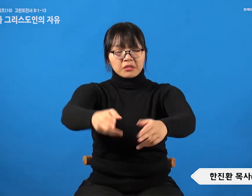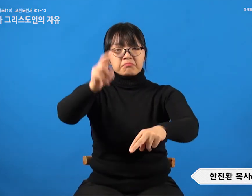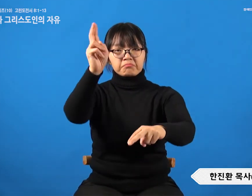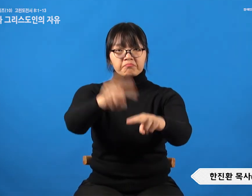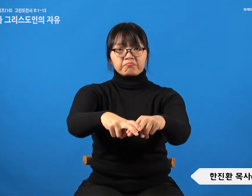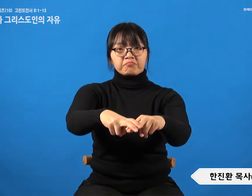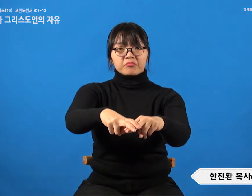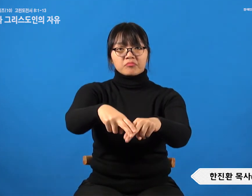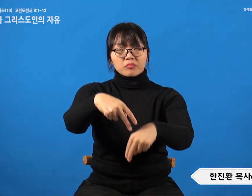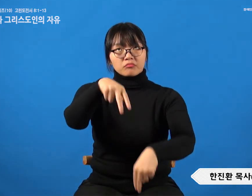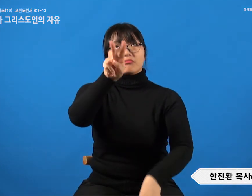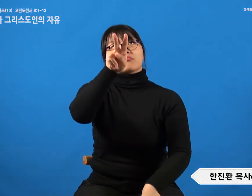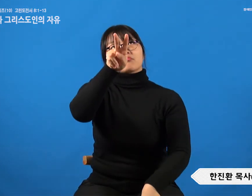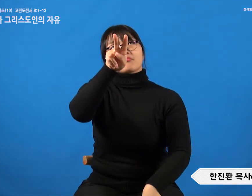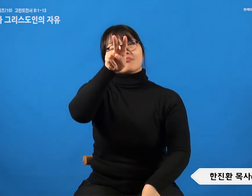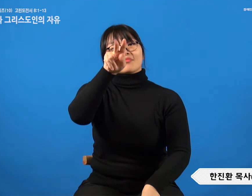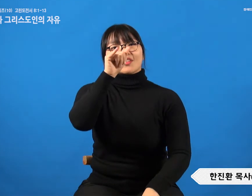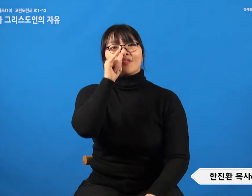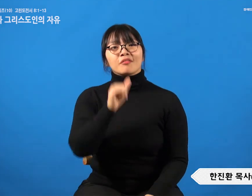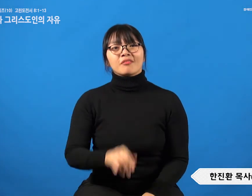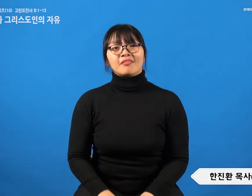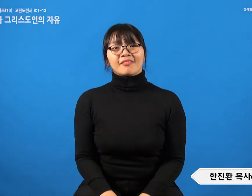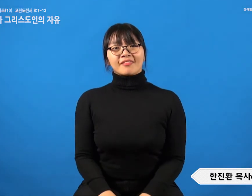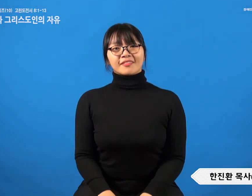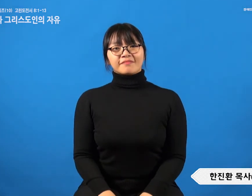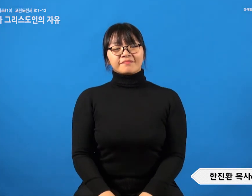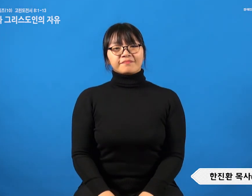그리고 예배드리겠다고 이제 앞을 바라보고 있습니다.